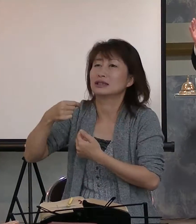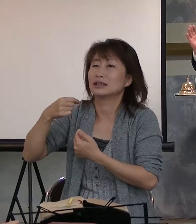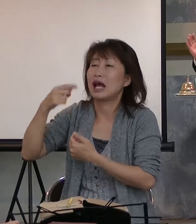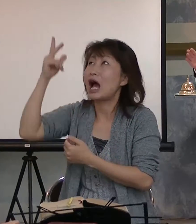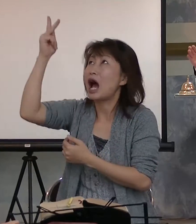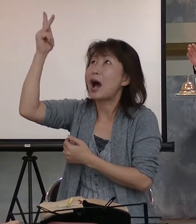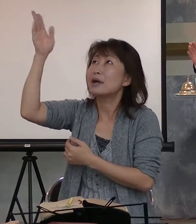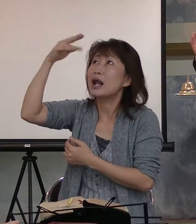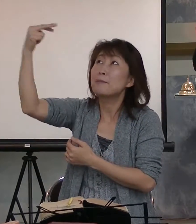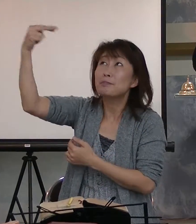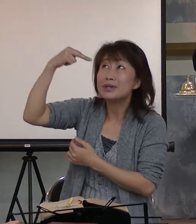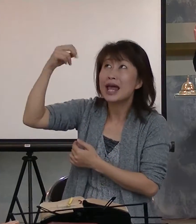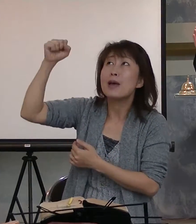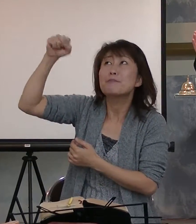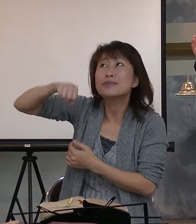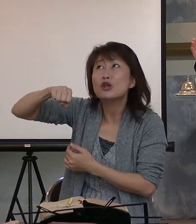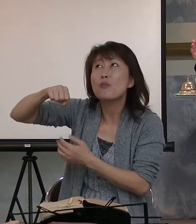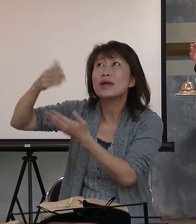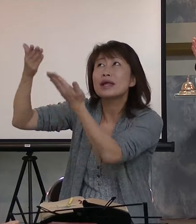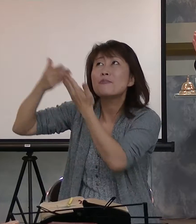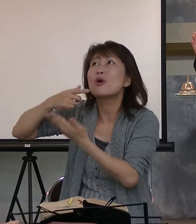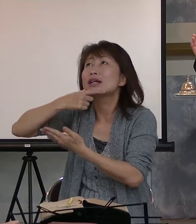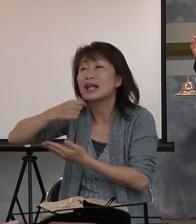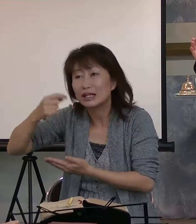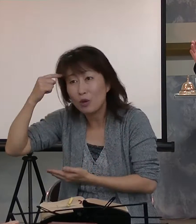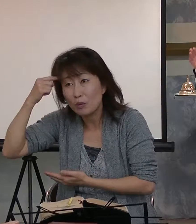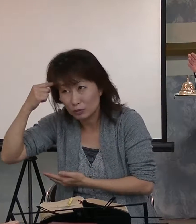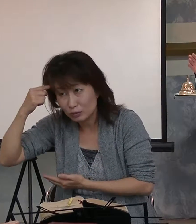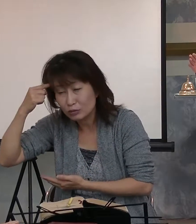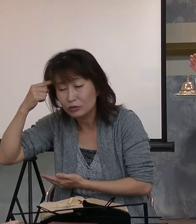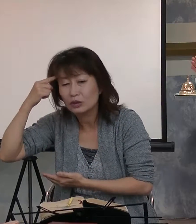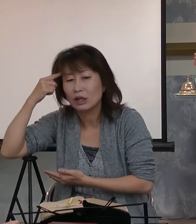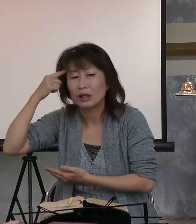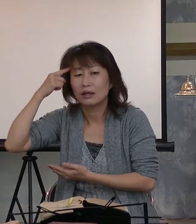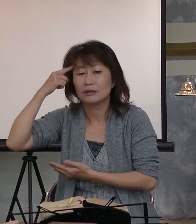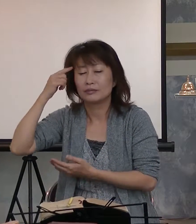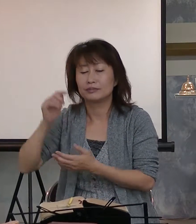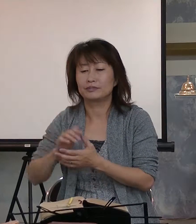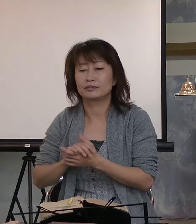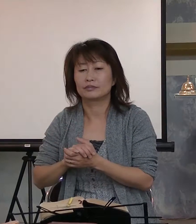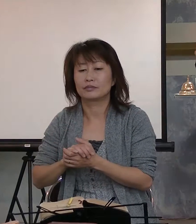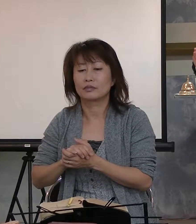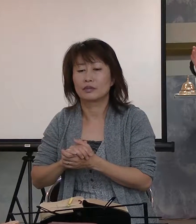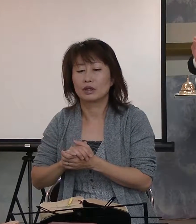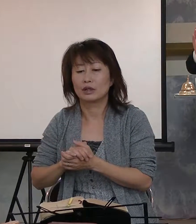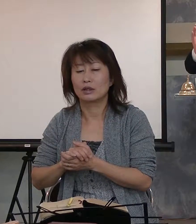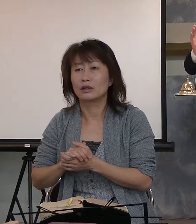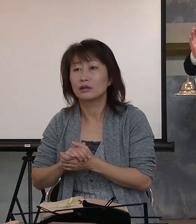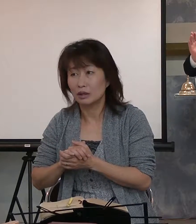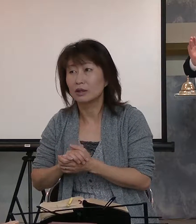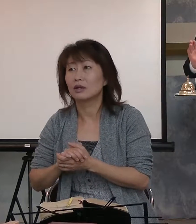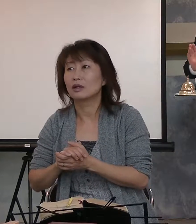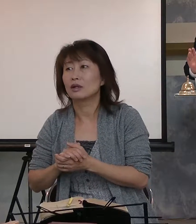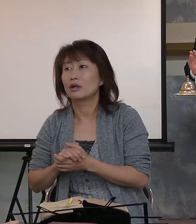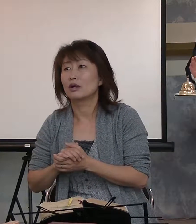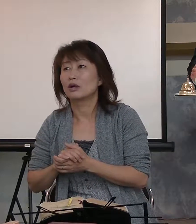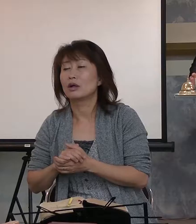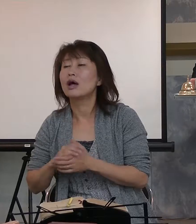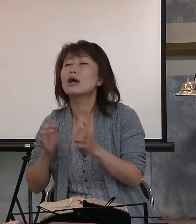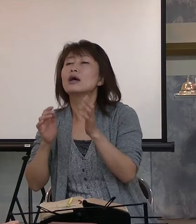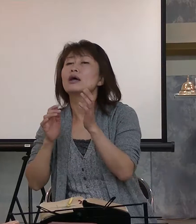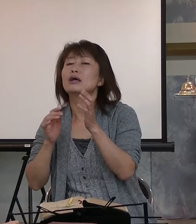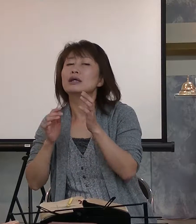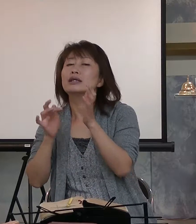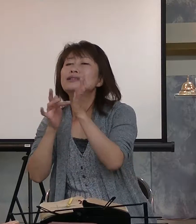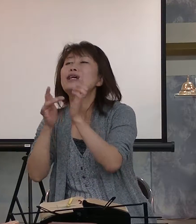見ている信仰者というのは、心のことをイエ